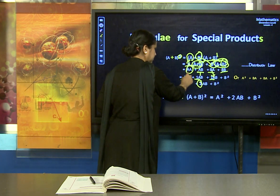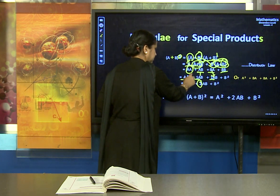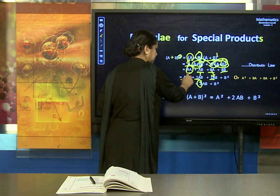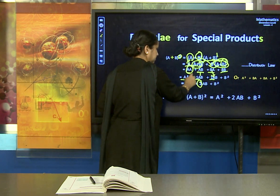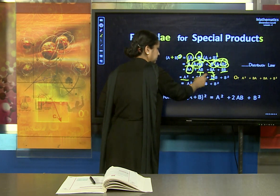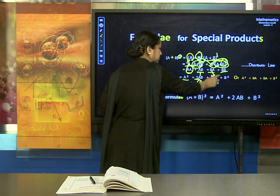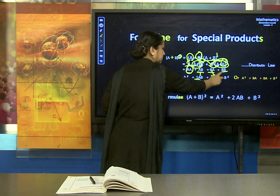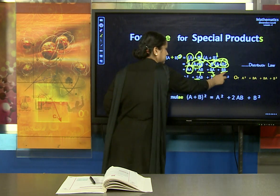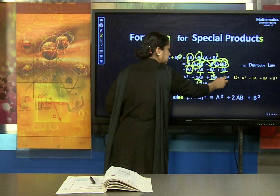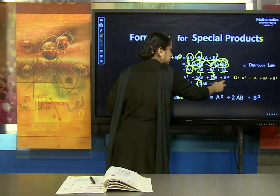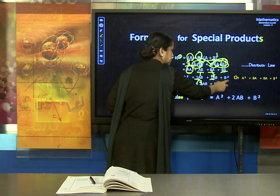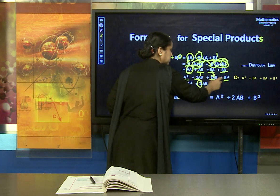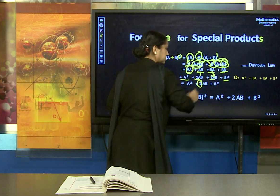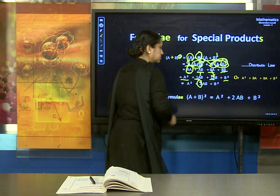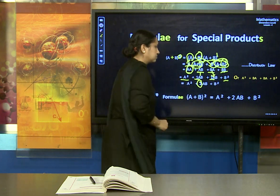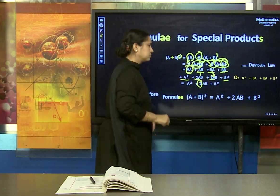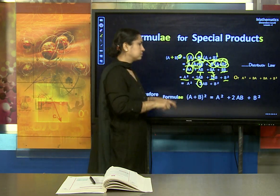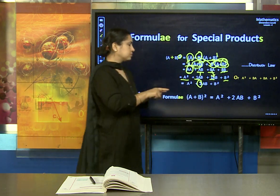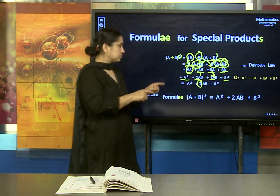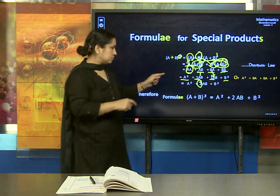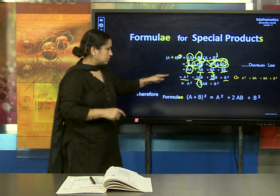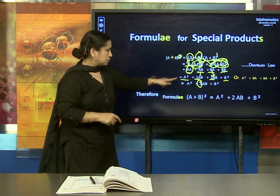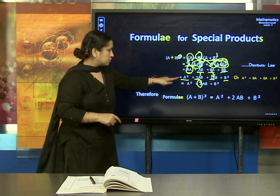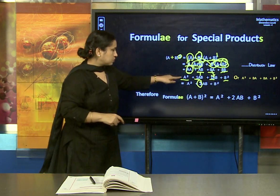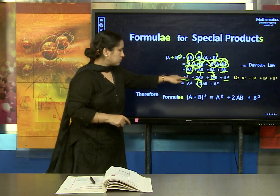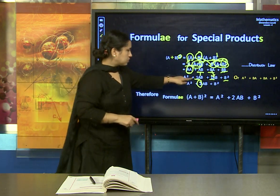हमारा प्रोडक्ट हमें मिलेगा।